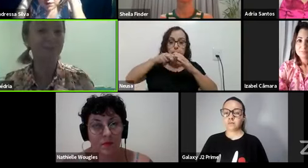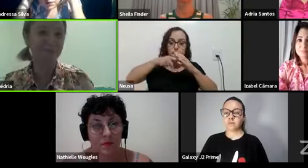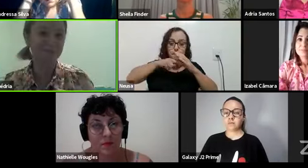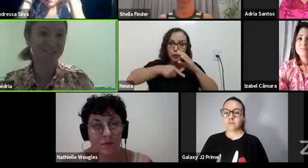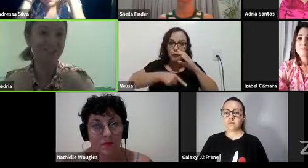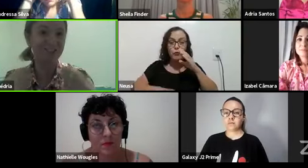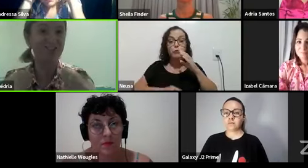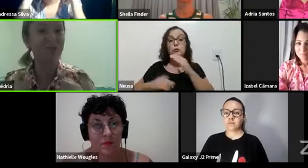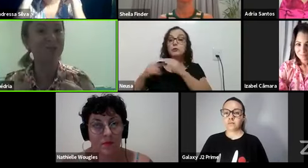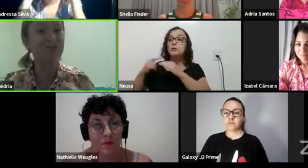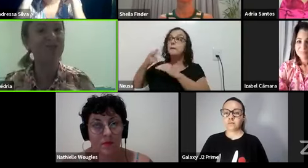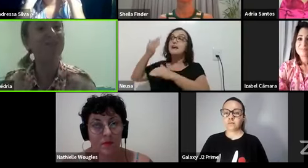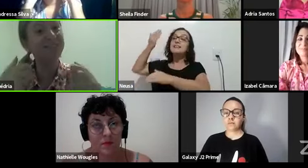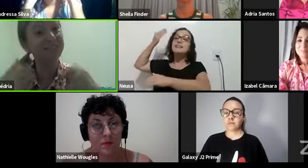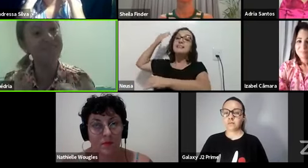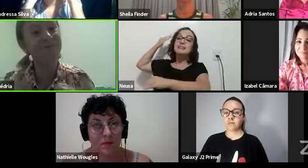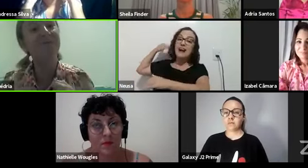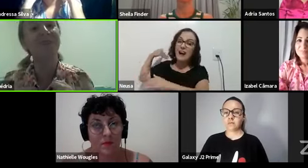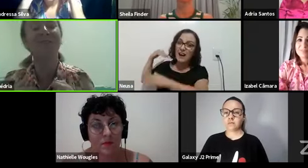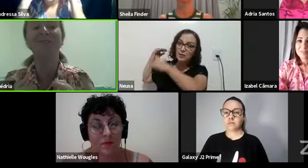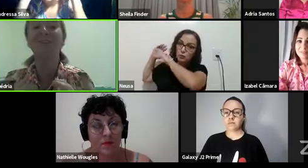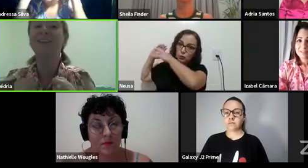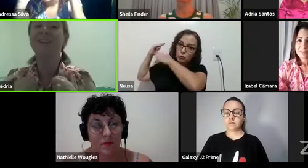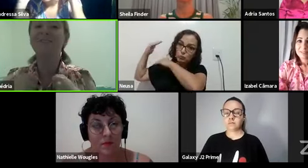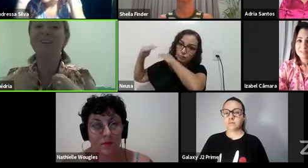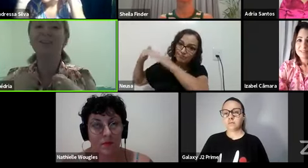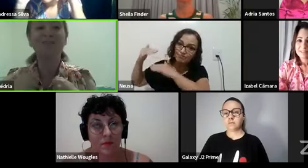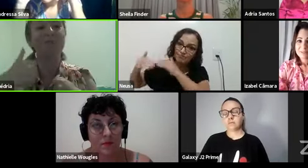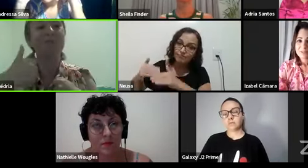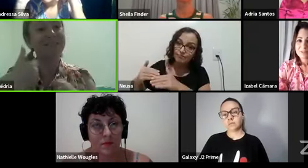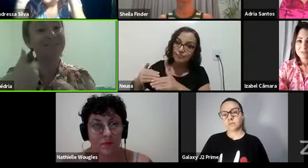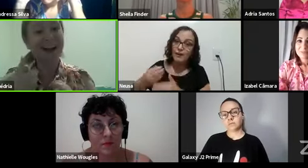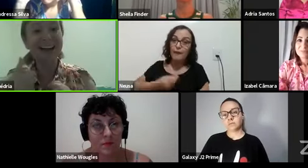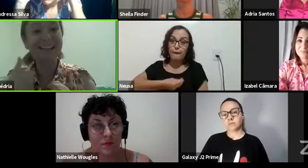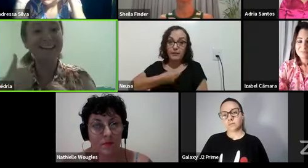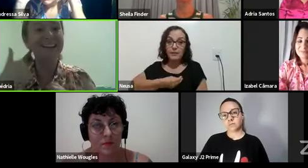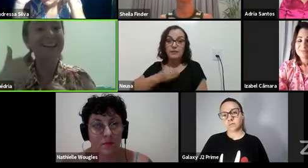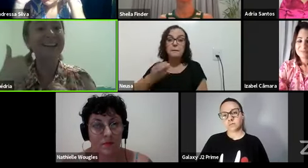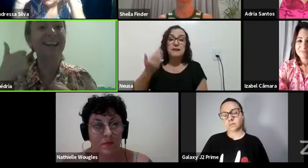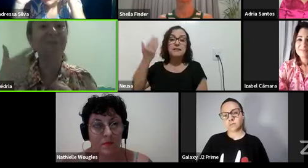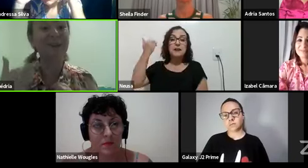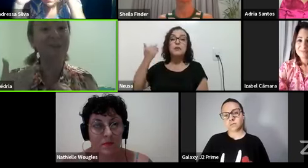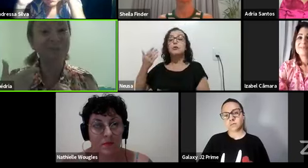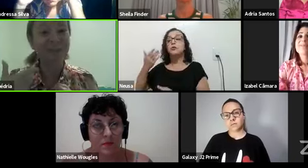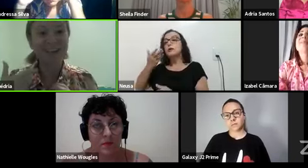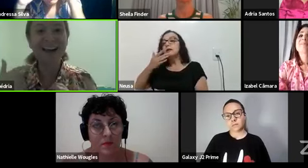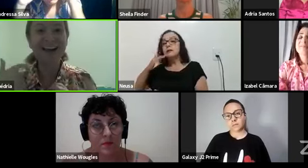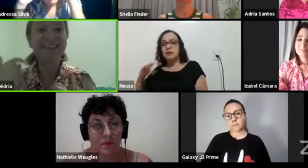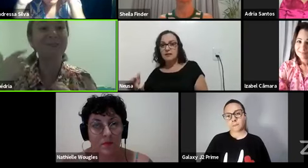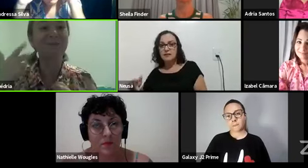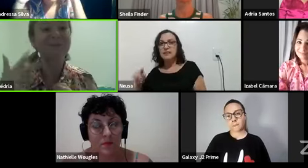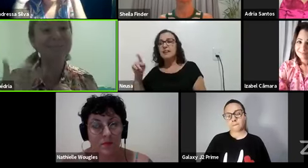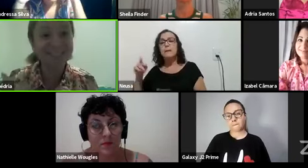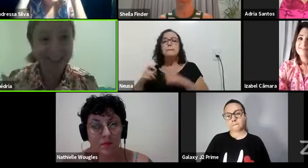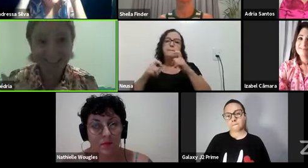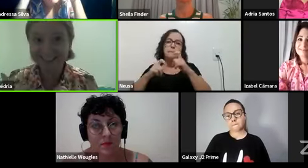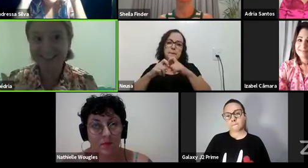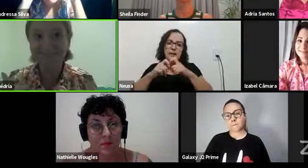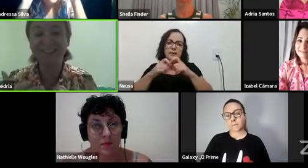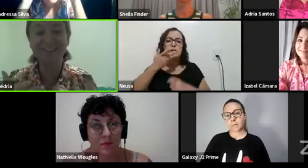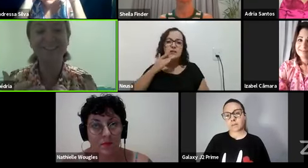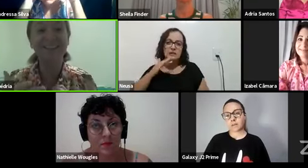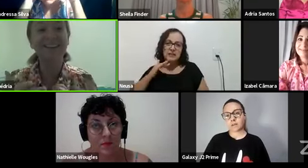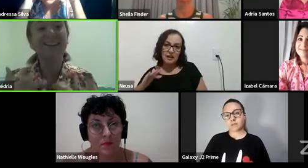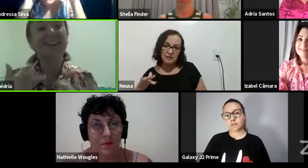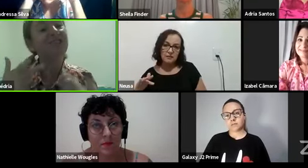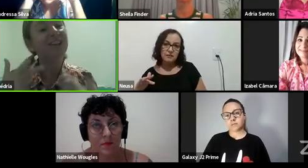do desenvolvimento, os transtornos de desenvolvimento, que ficam mais com pediatra, né, com neuropediatra, com psiquiatra